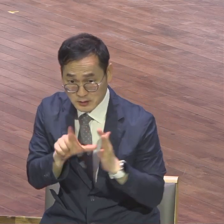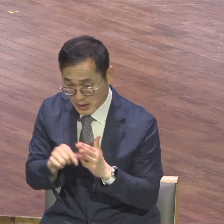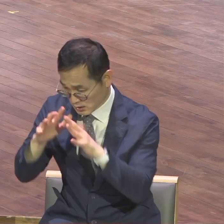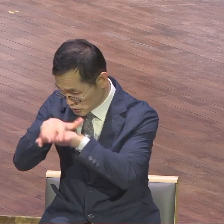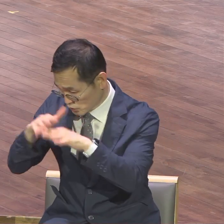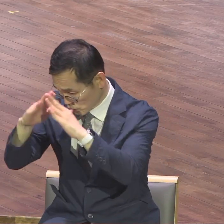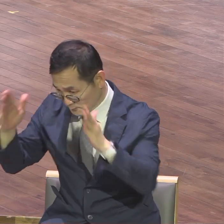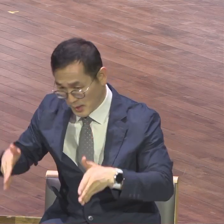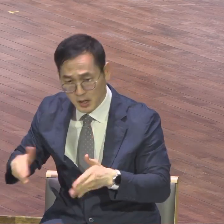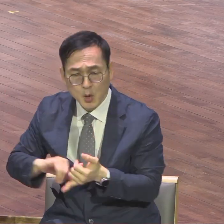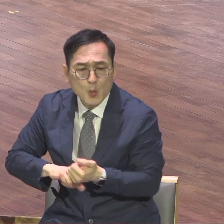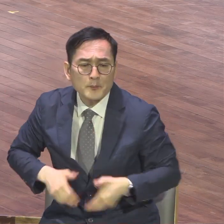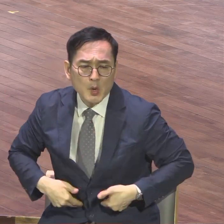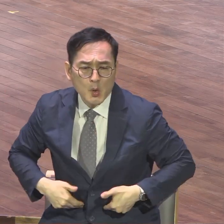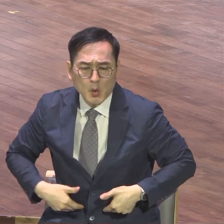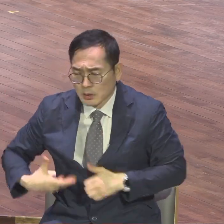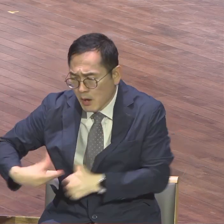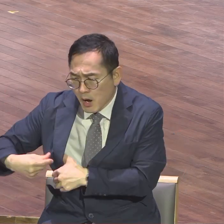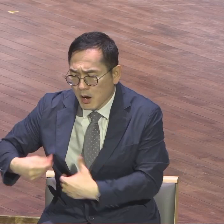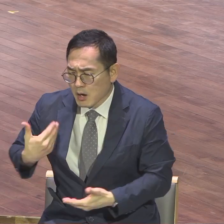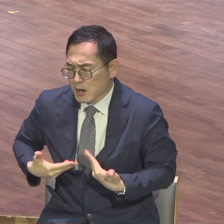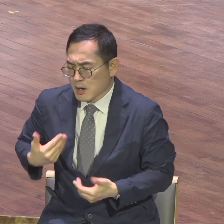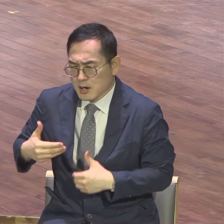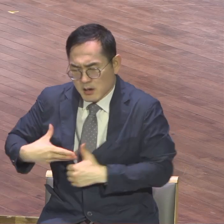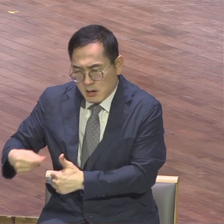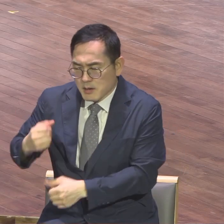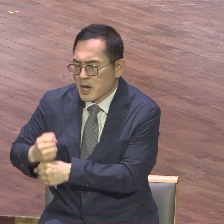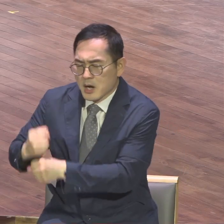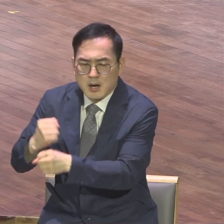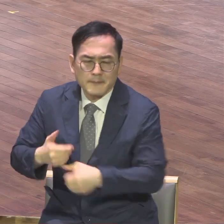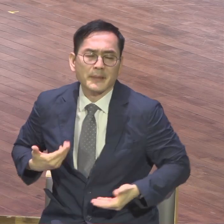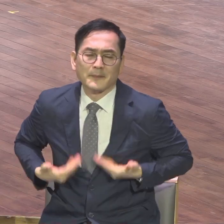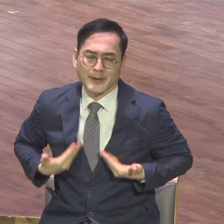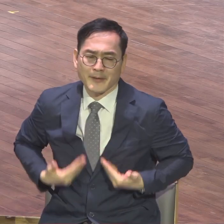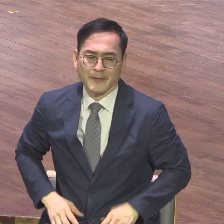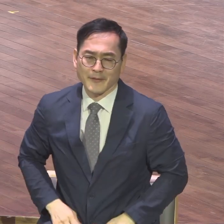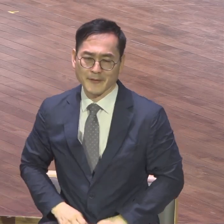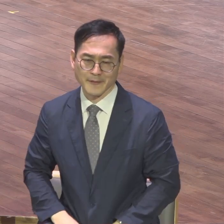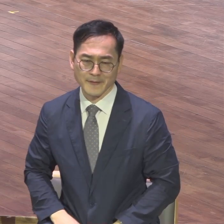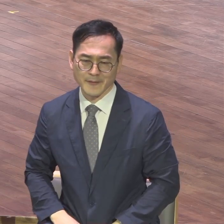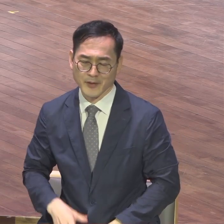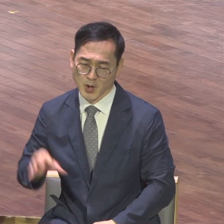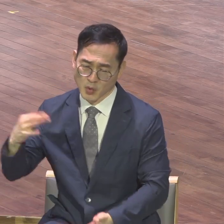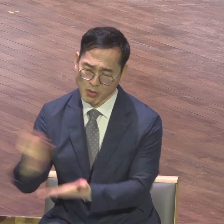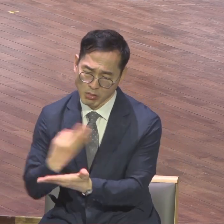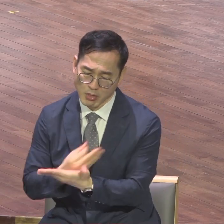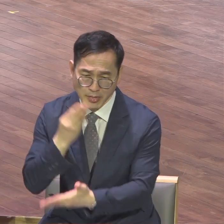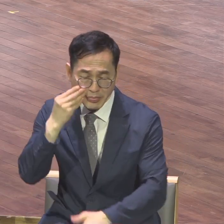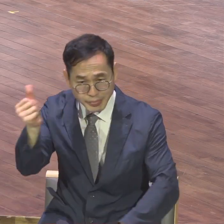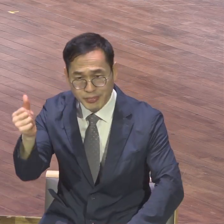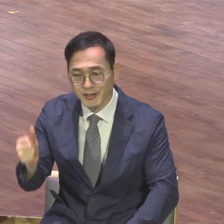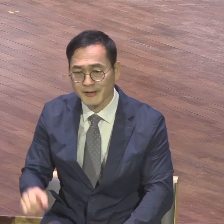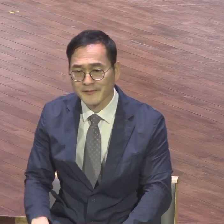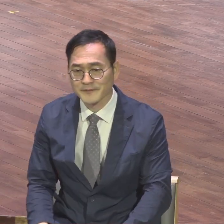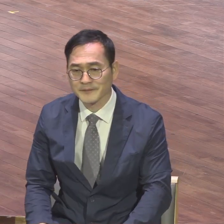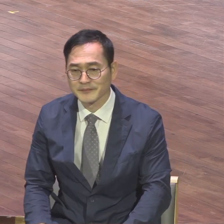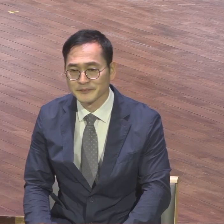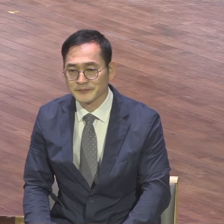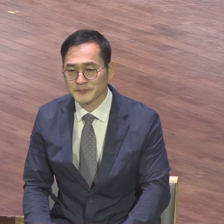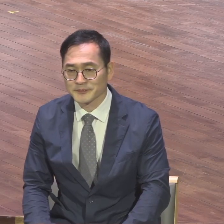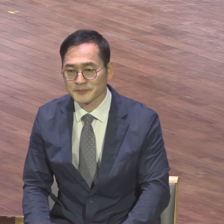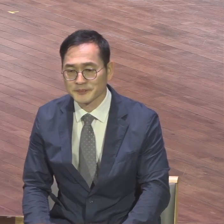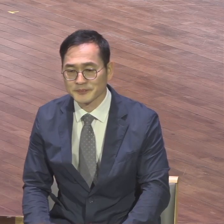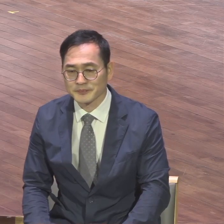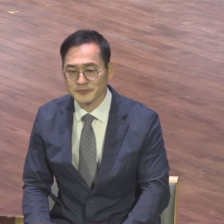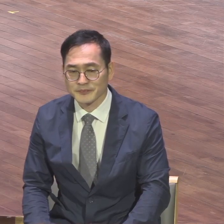당시에 전쟁이 막 비일비재 수시로 일어났기 때문에 그래서 천막 사업은 황금 알을 낳는 사업이다.